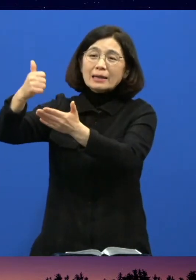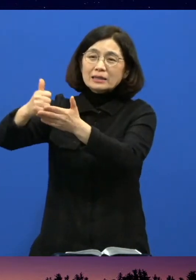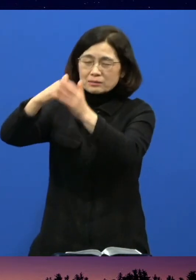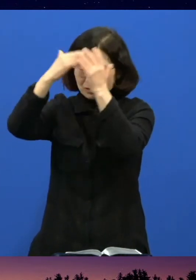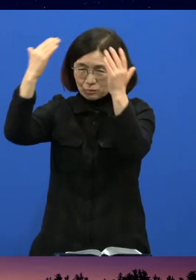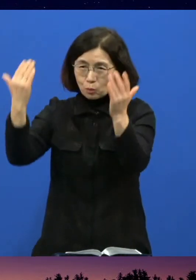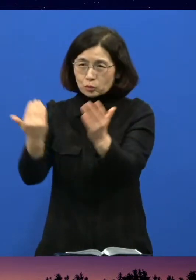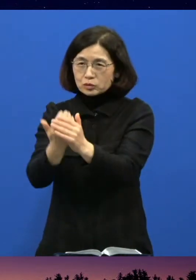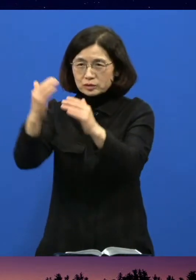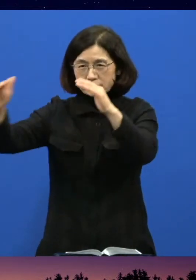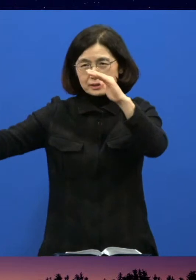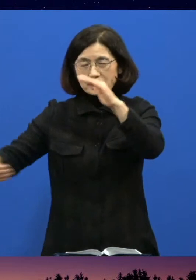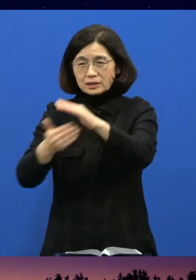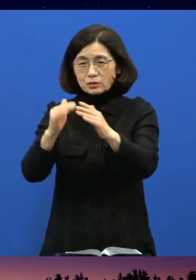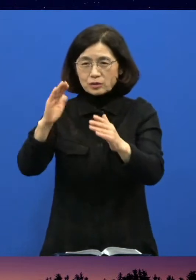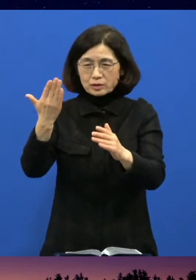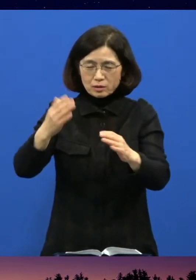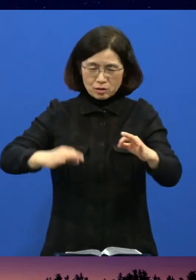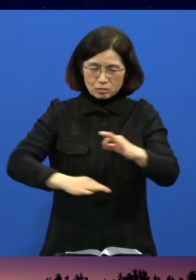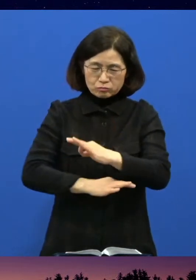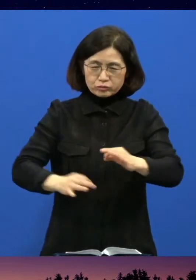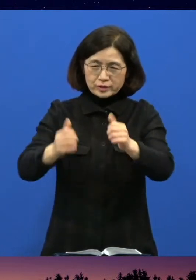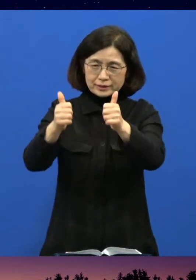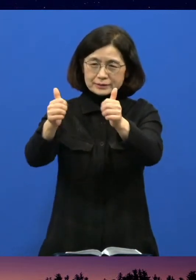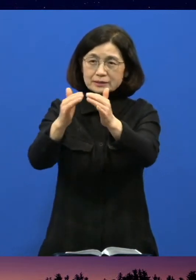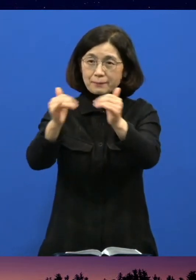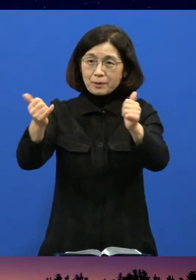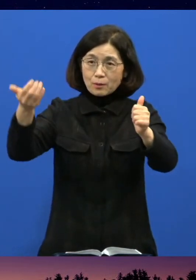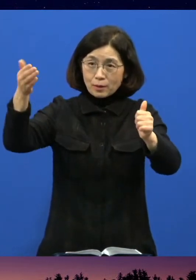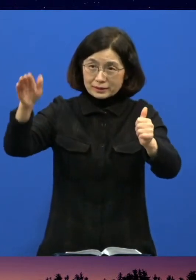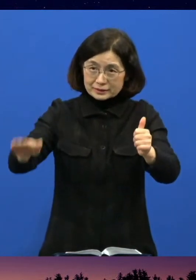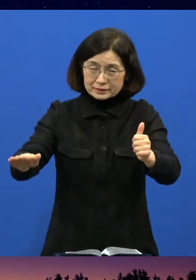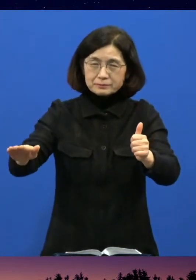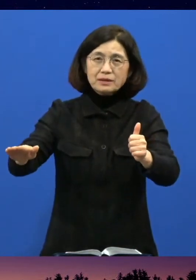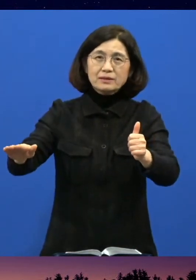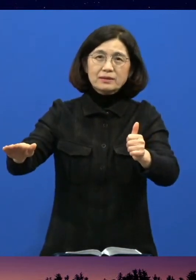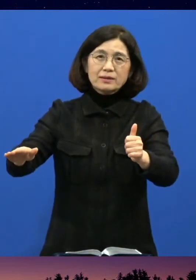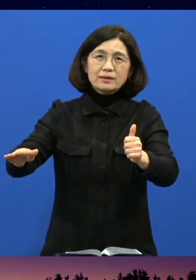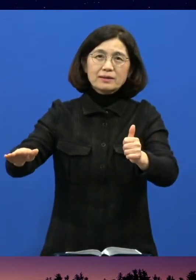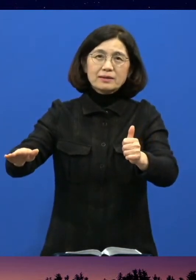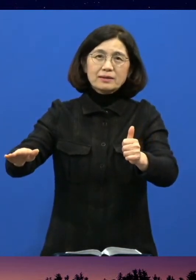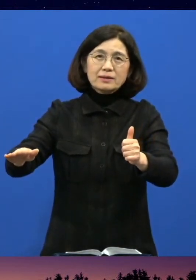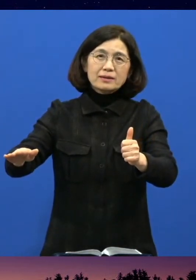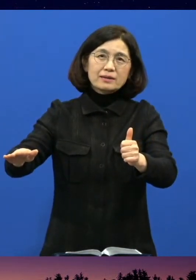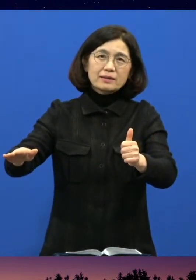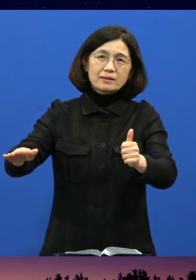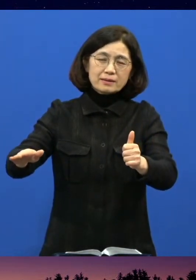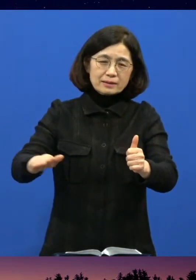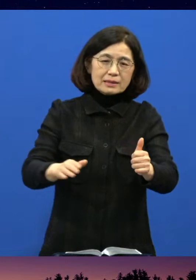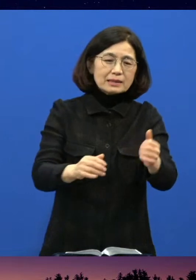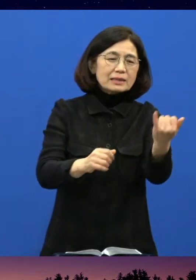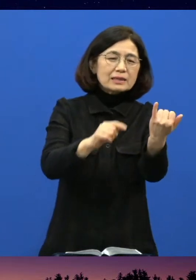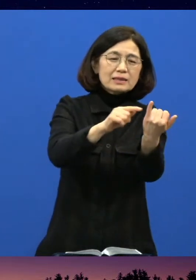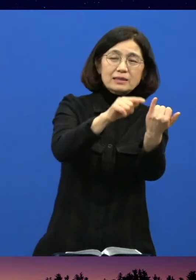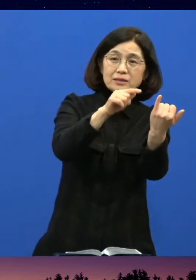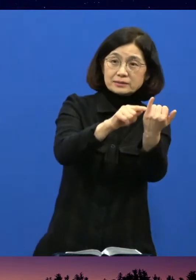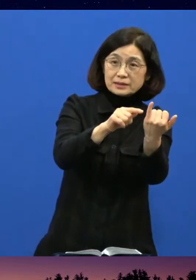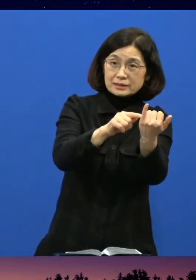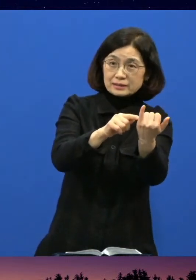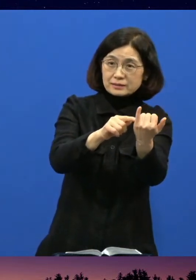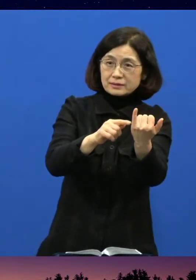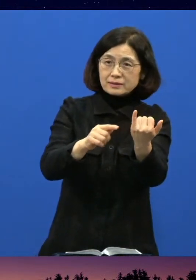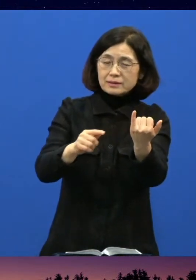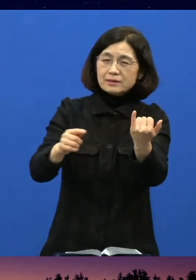과부는 불의한 재판장이지만 이 재판장이 모든 결정권을 가지고 있다는 사실을 알았기 때문에